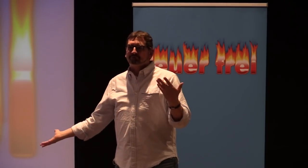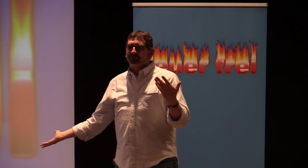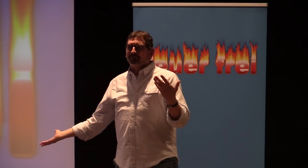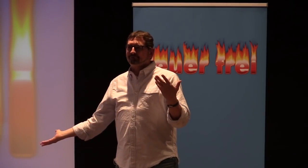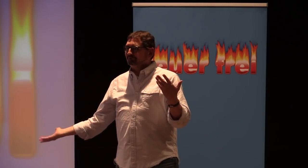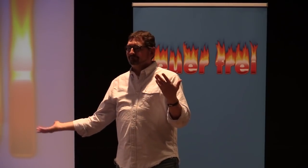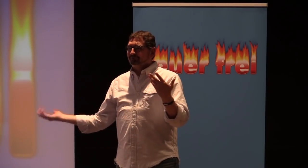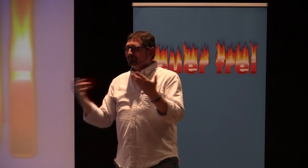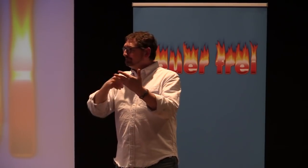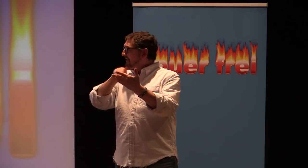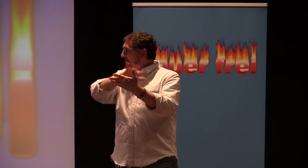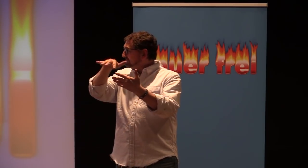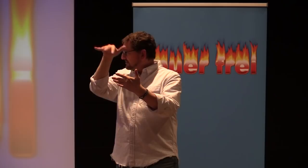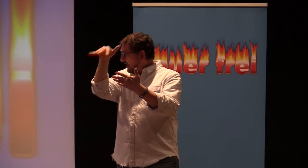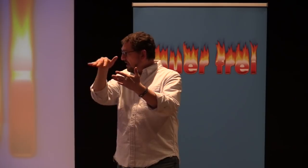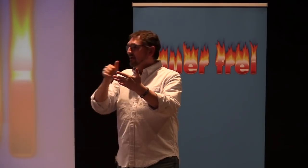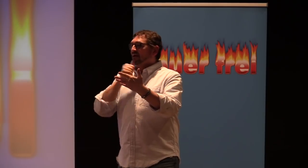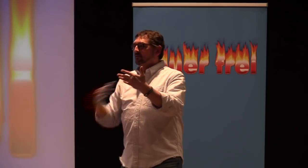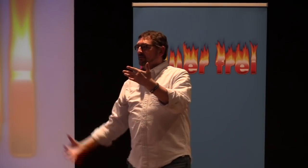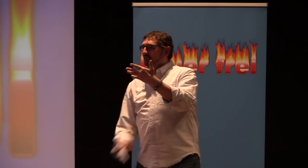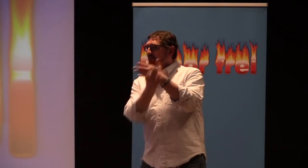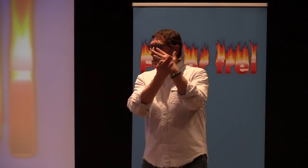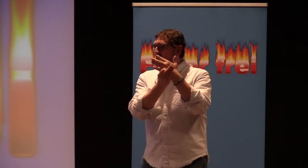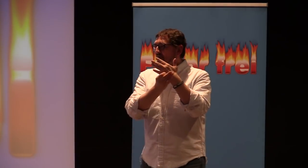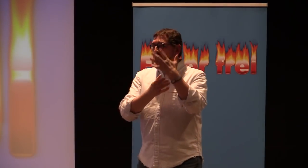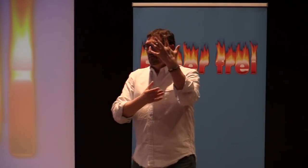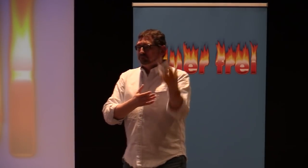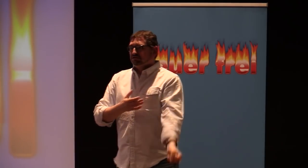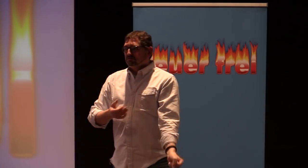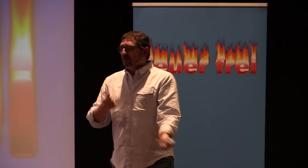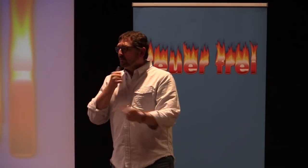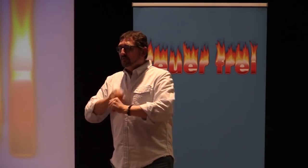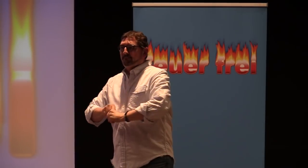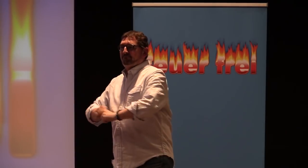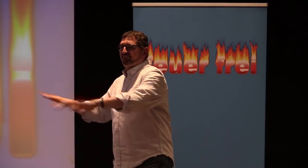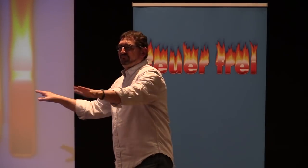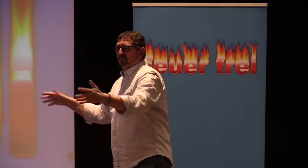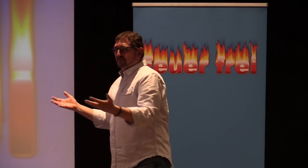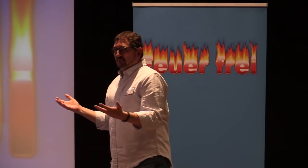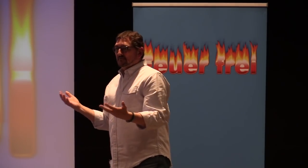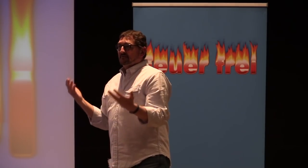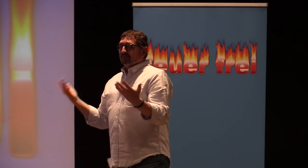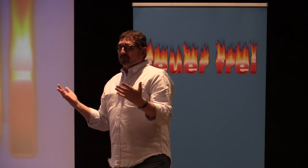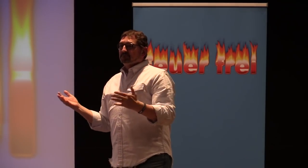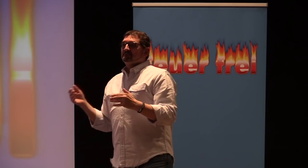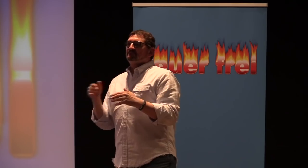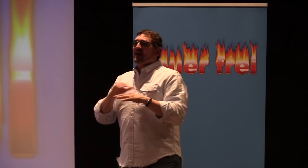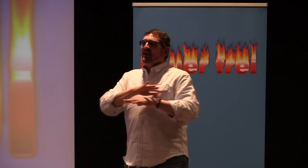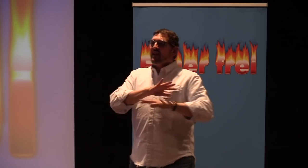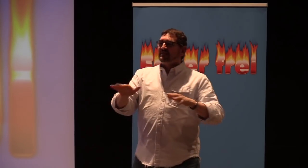ja, dass die Jugend dann irgendwann auch keine Anlaufstelle mehr hat, ganz klar. Also die Jugendlichen sehen die Landesverbände als Anlaufstelle und wenn es die